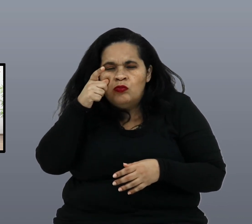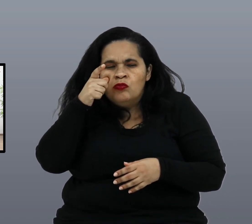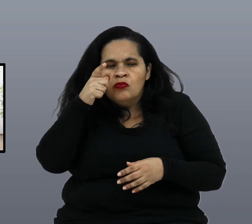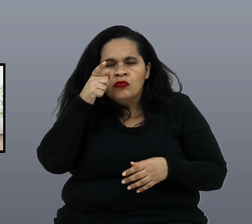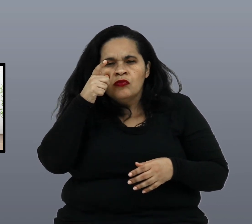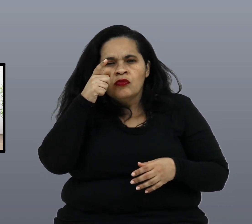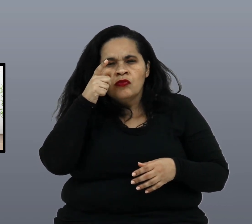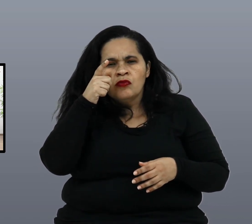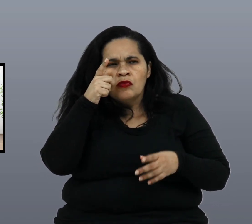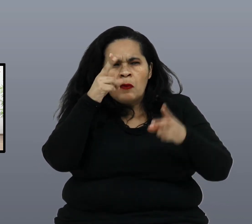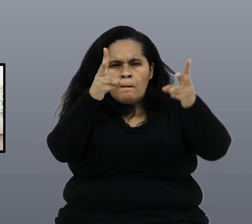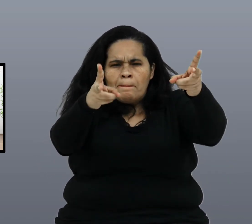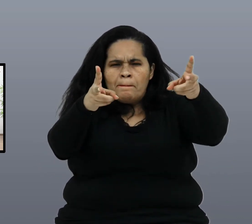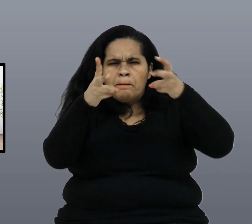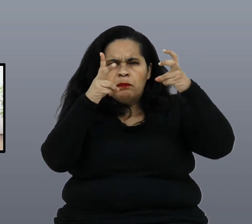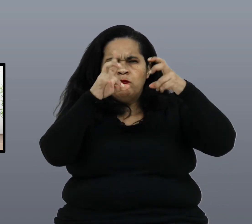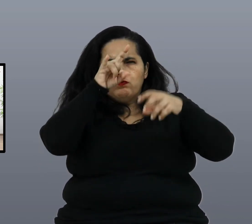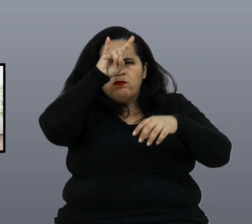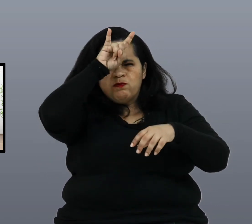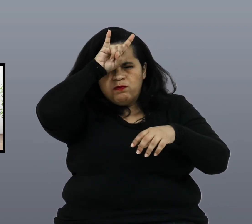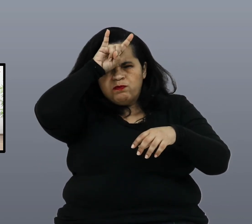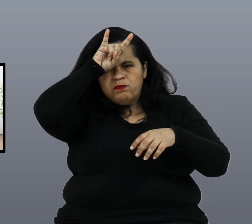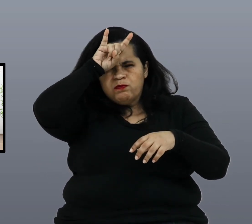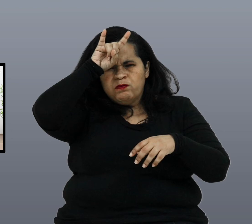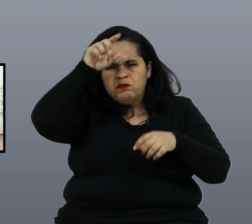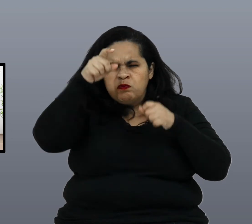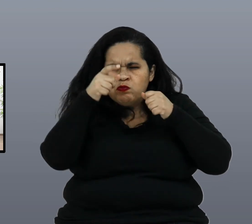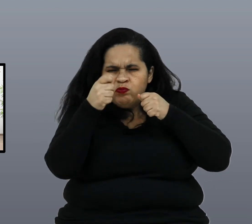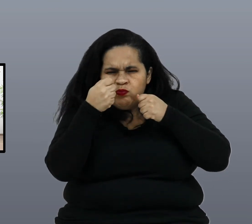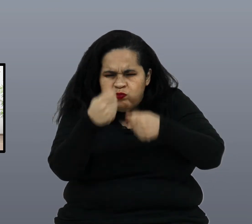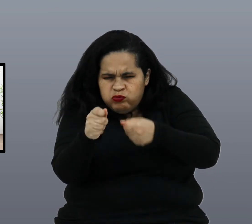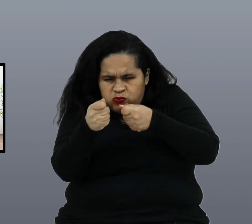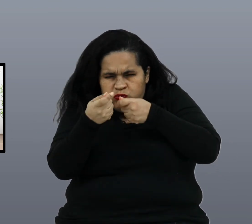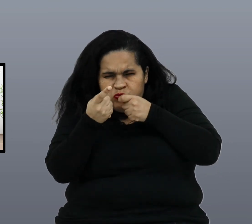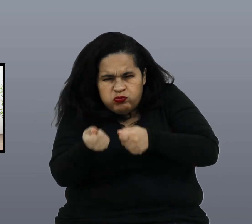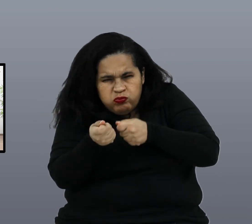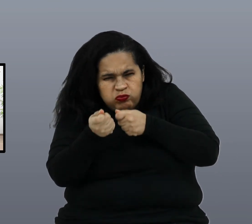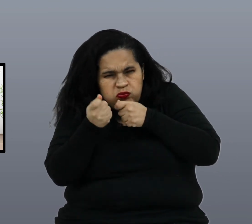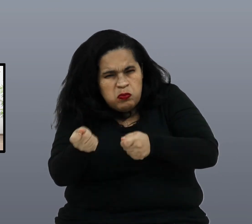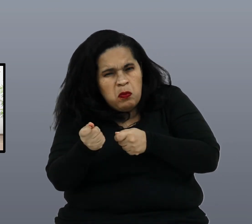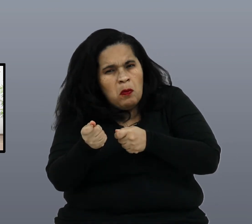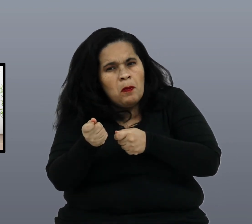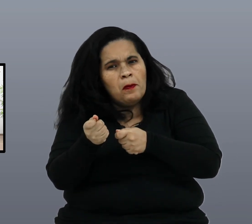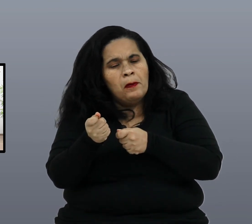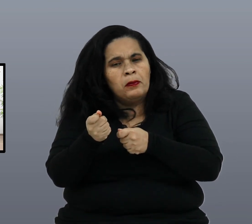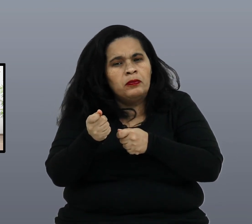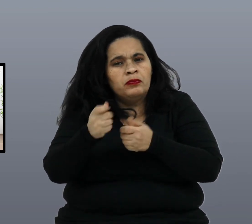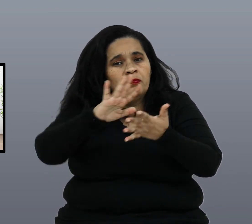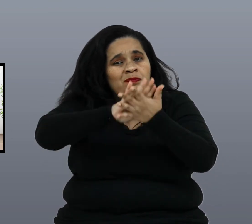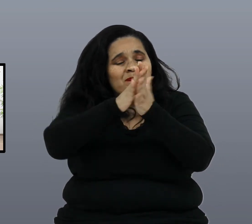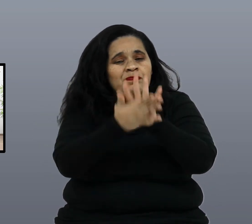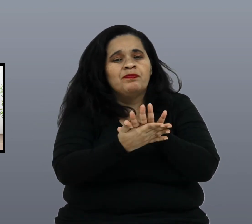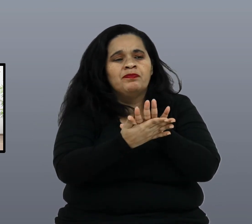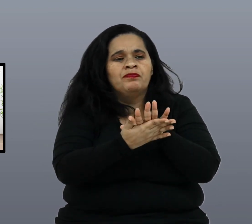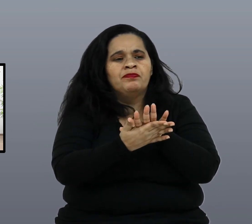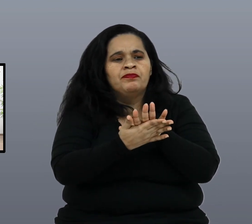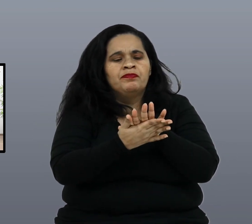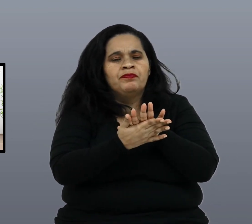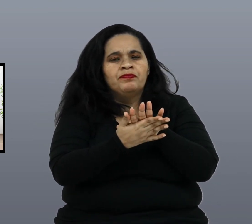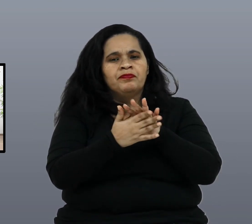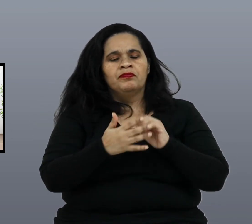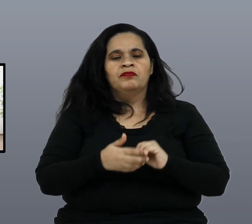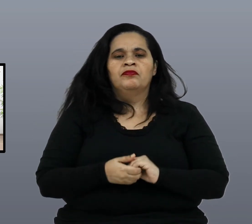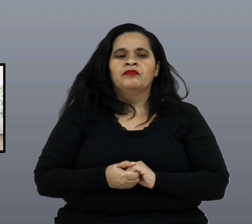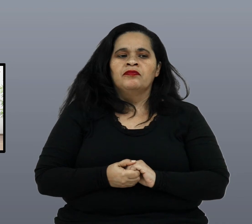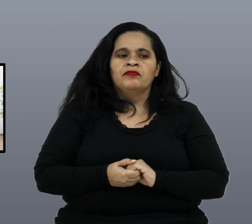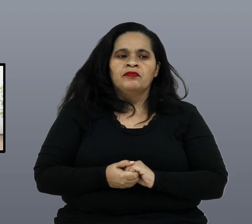vi que o chifre guerreava contra os santos e os derrotava. Eu vi que ele os derrotava. Isso tem